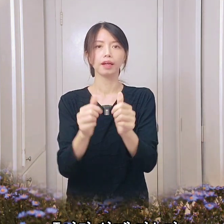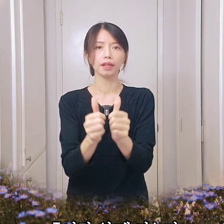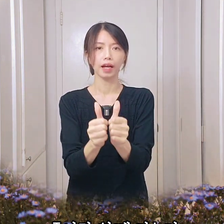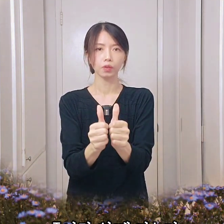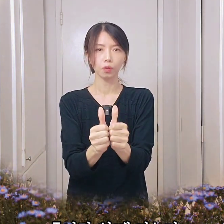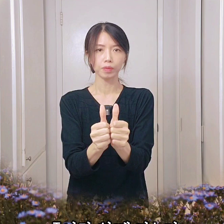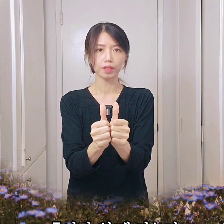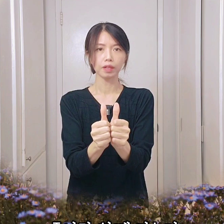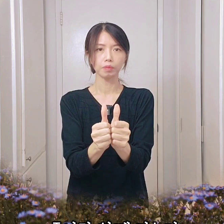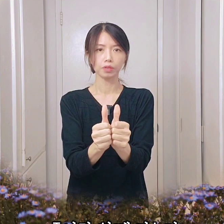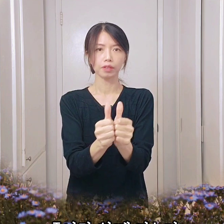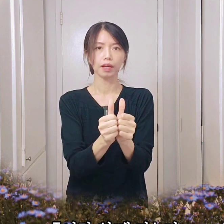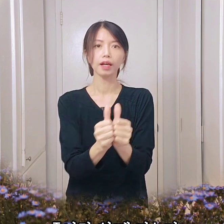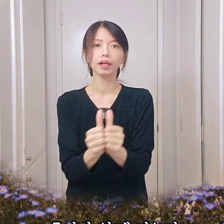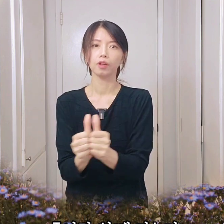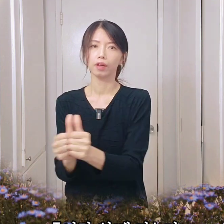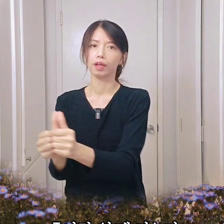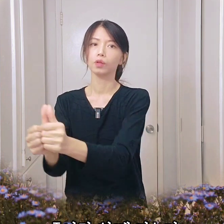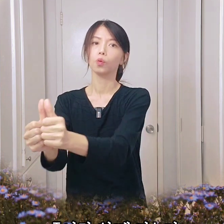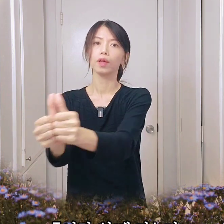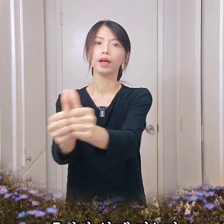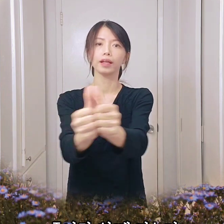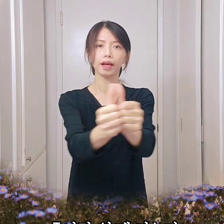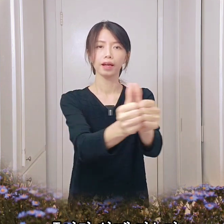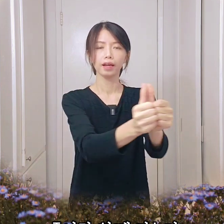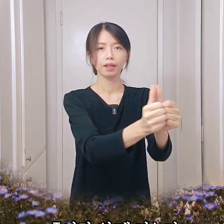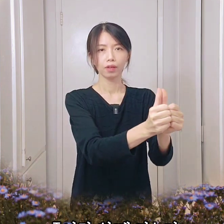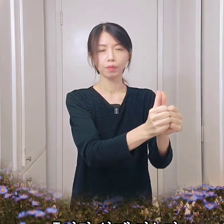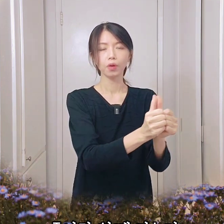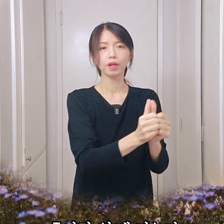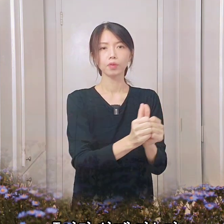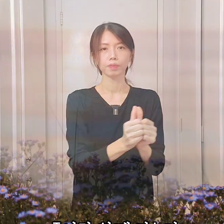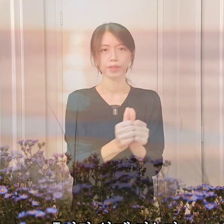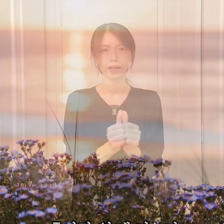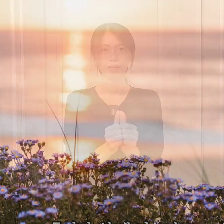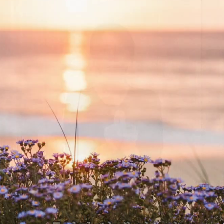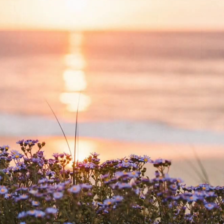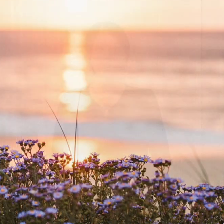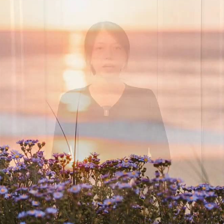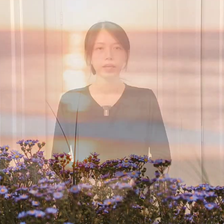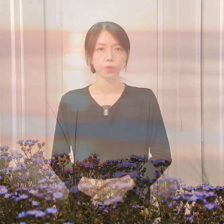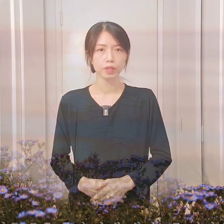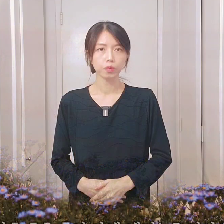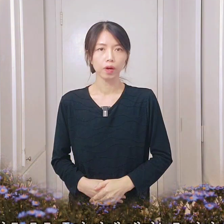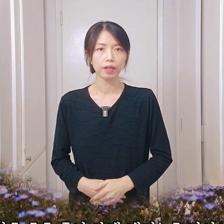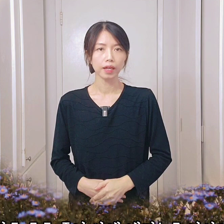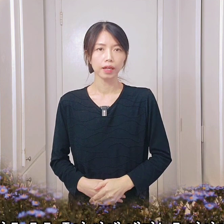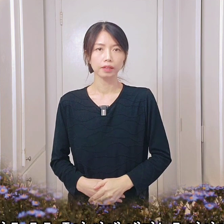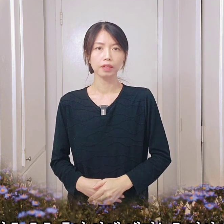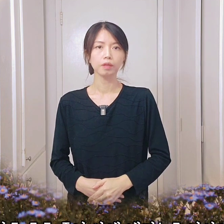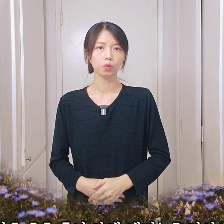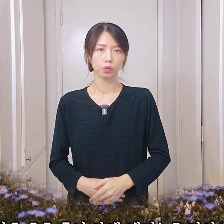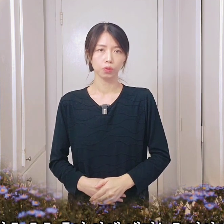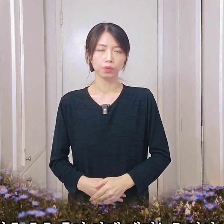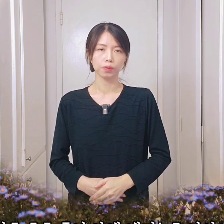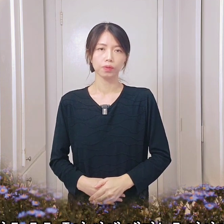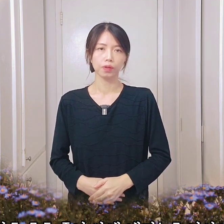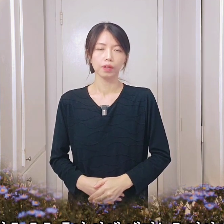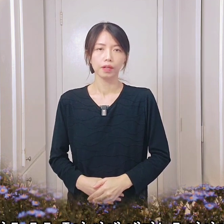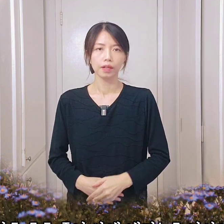함께 양손 엄지를 붙였다가 이렇게 동행하다 이렇게 표현을 해줬습니다. 나의 욕심과 자랑들